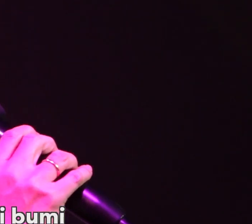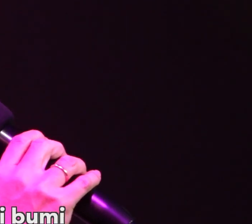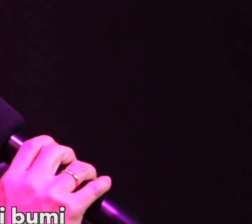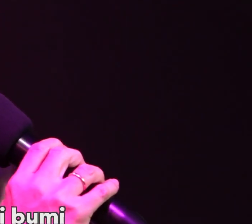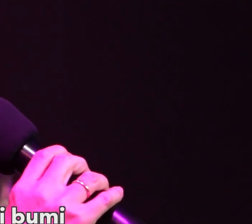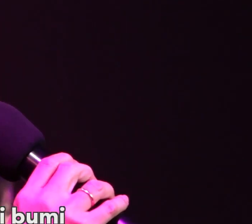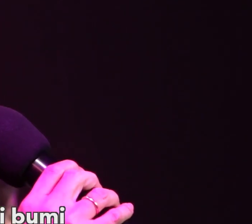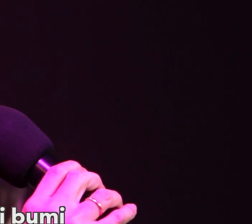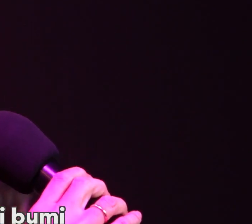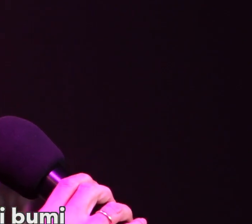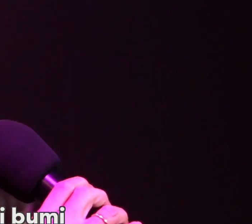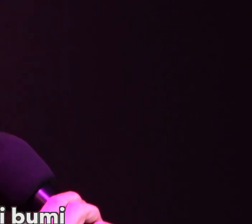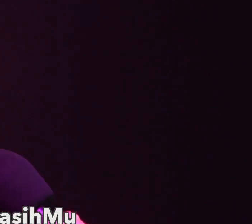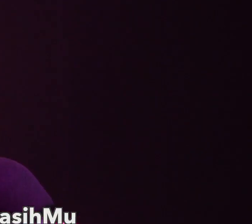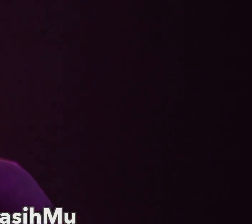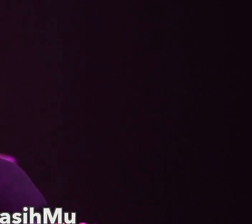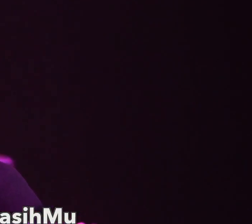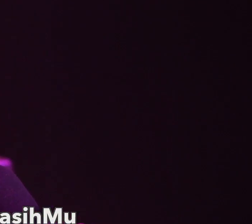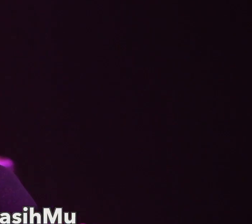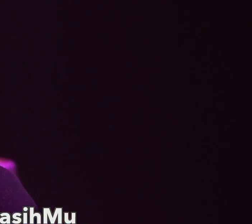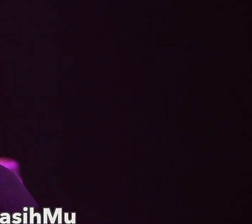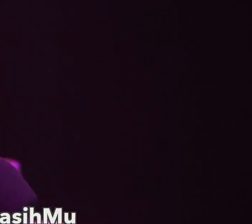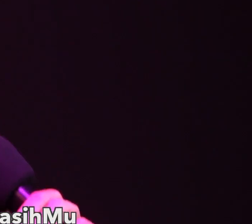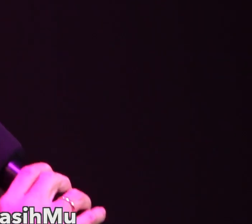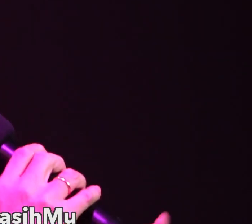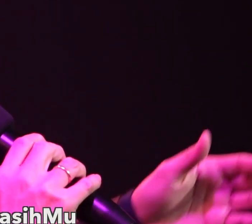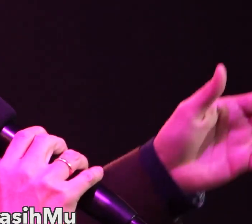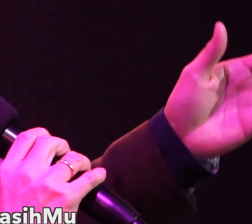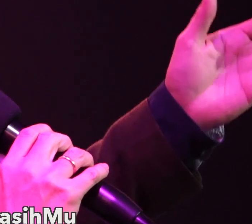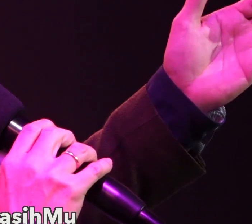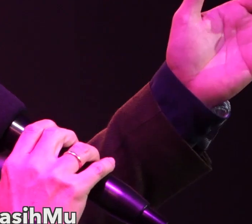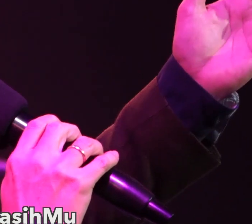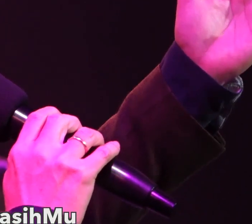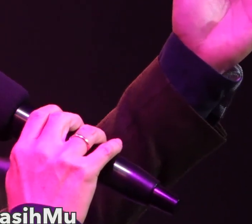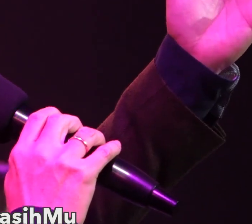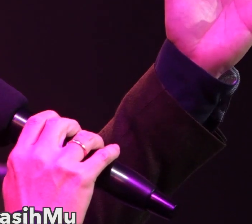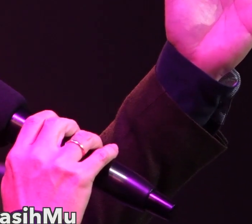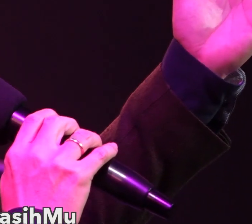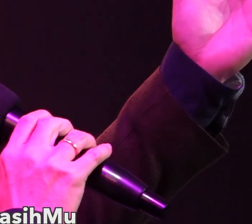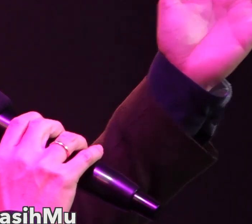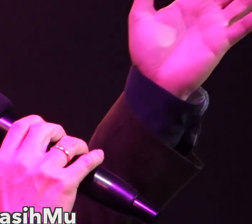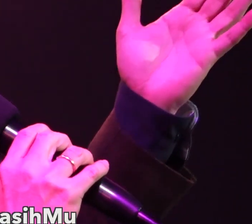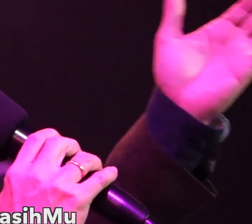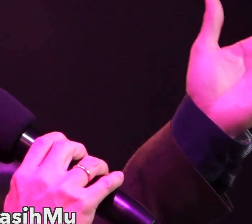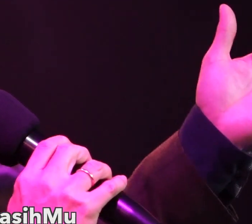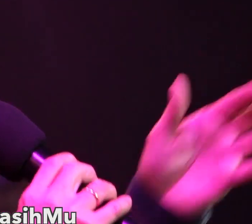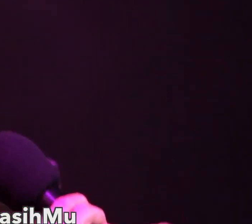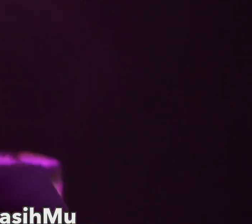langit dari bumi, begitu